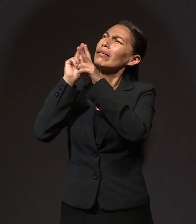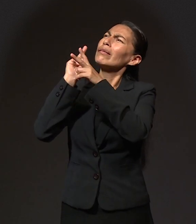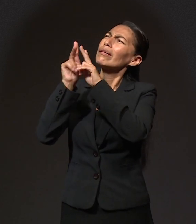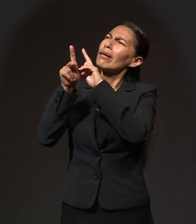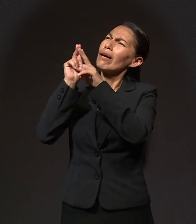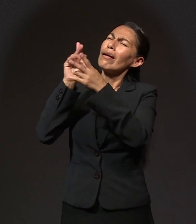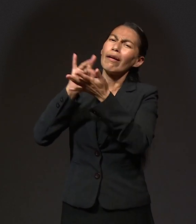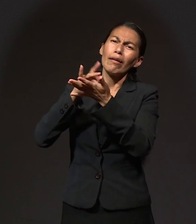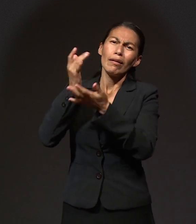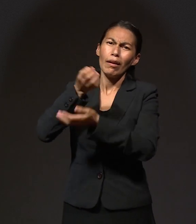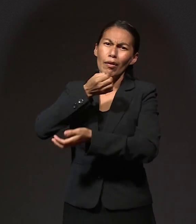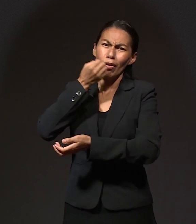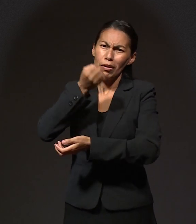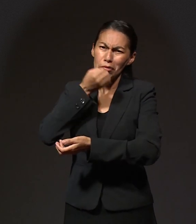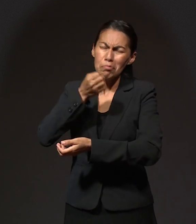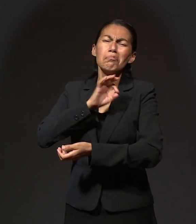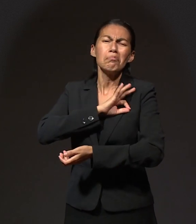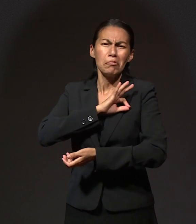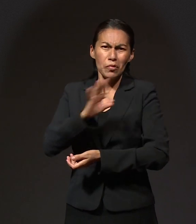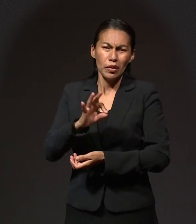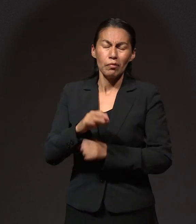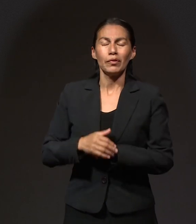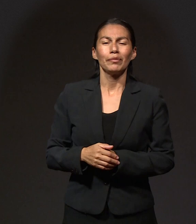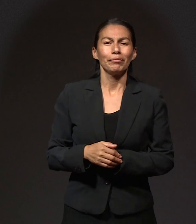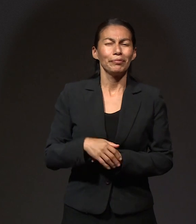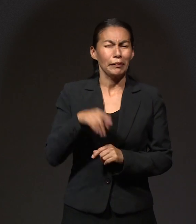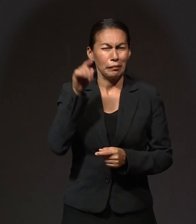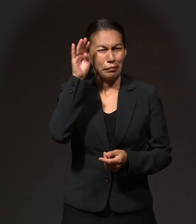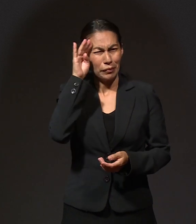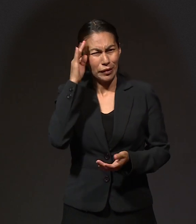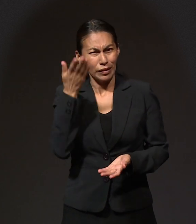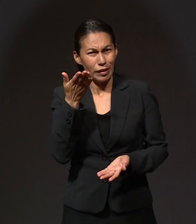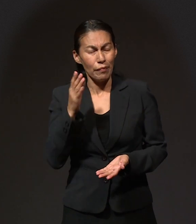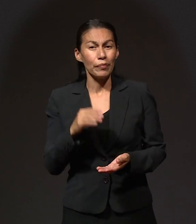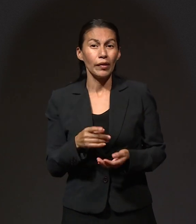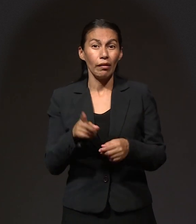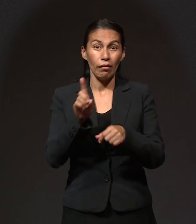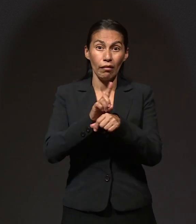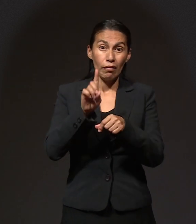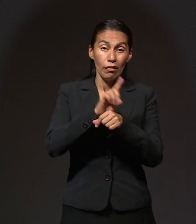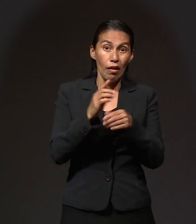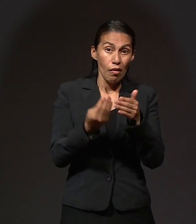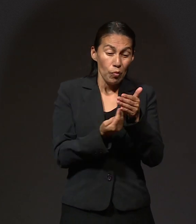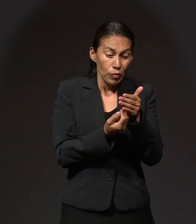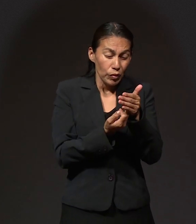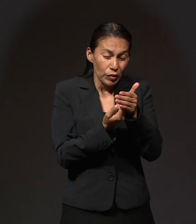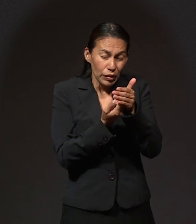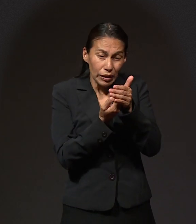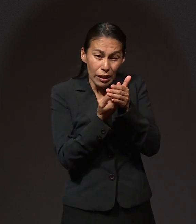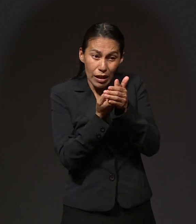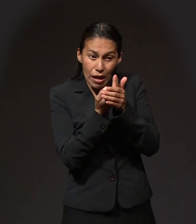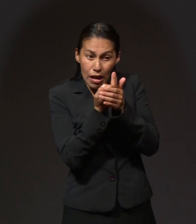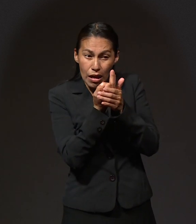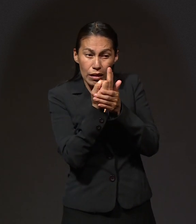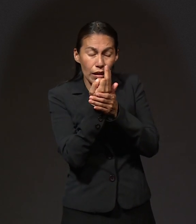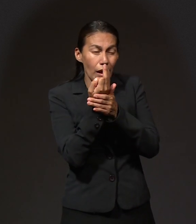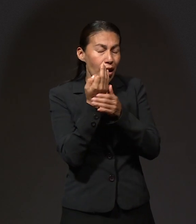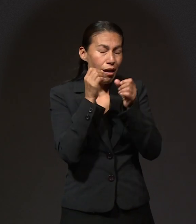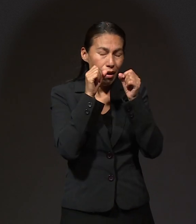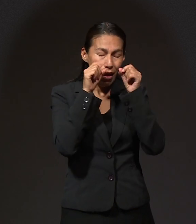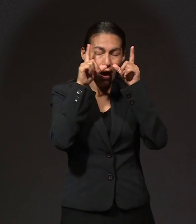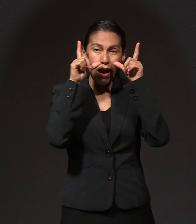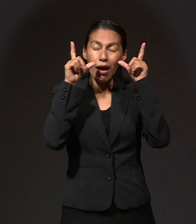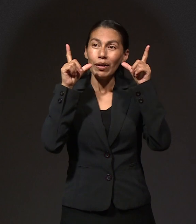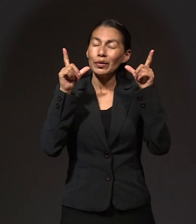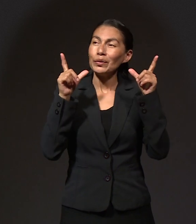Imagínate iniciar tu día agradeciendo a Dios por todo lo bello y bueno que has recibido de Él.